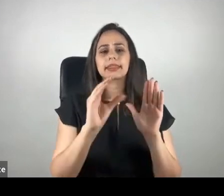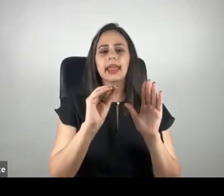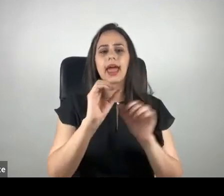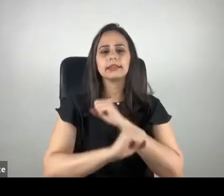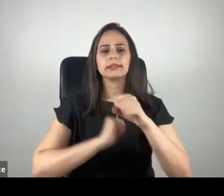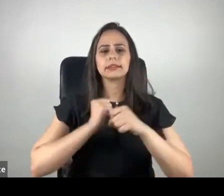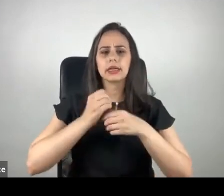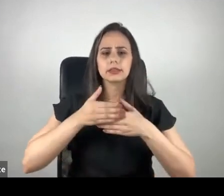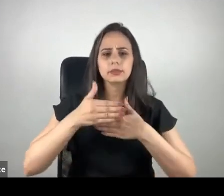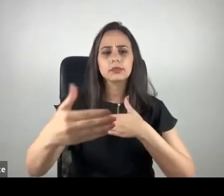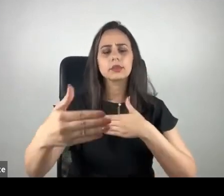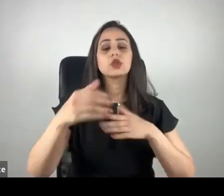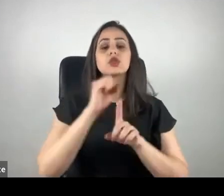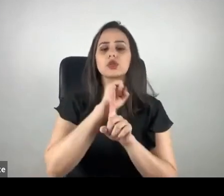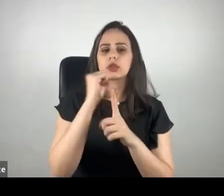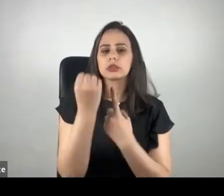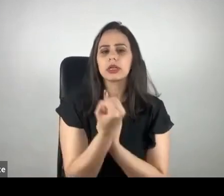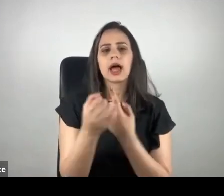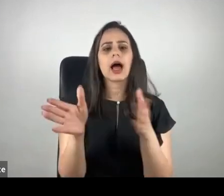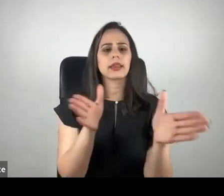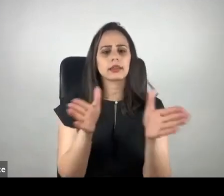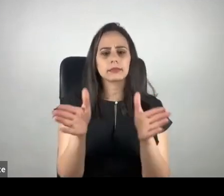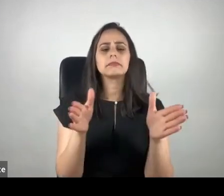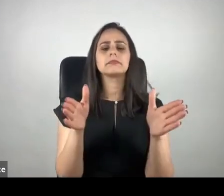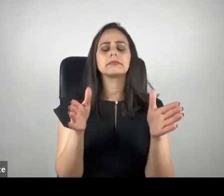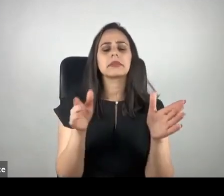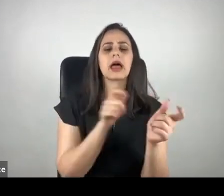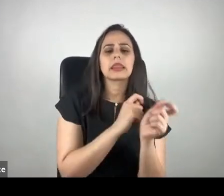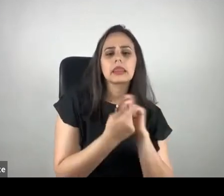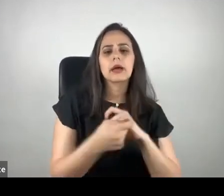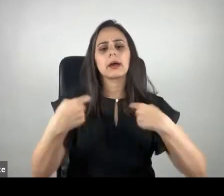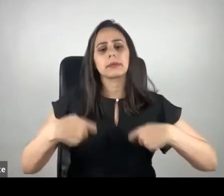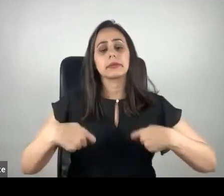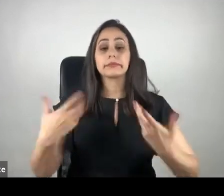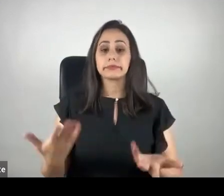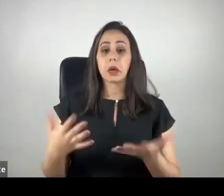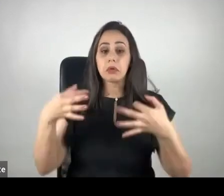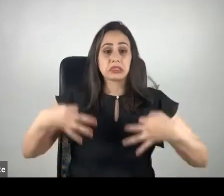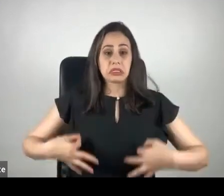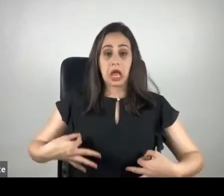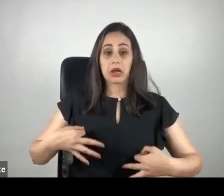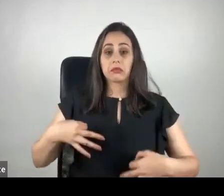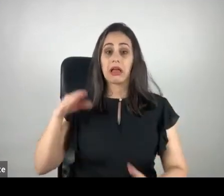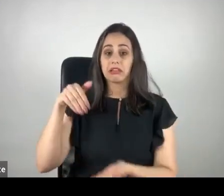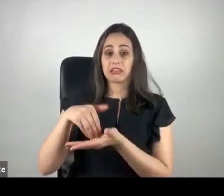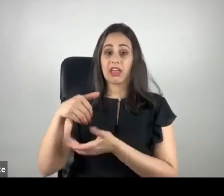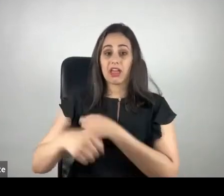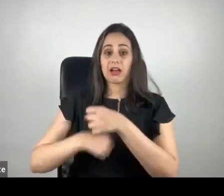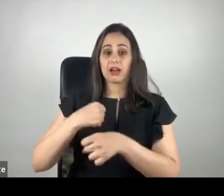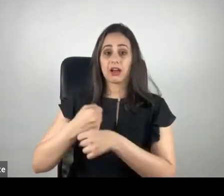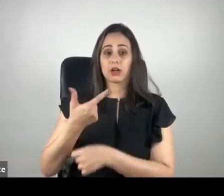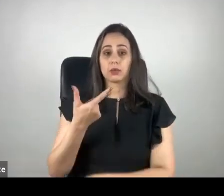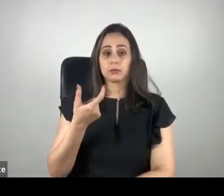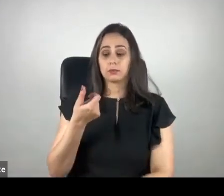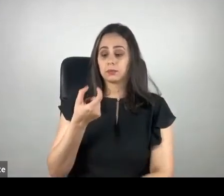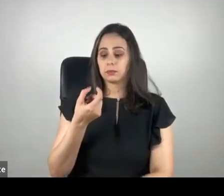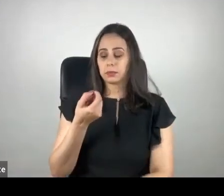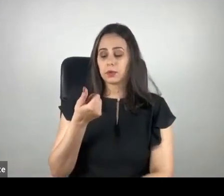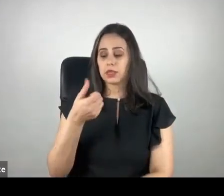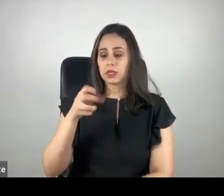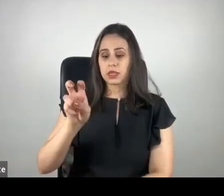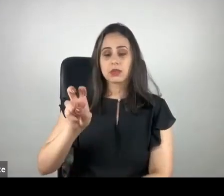adaptar. Então, até 2015, a gente deveria ter se preparado para isso e passado a